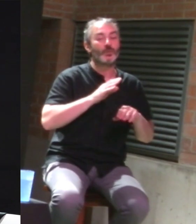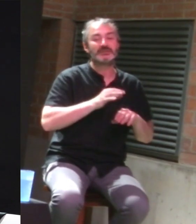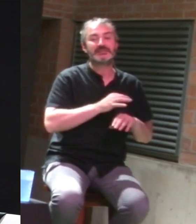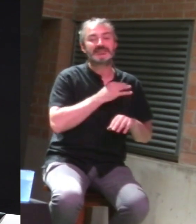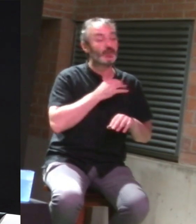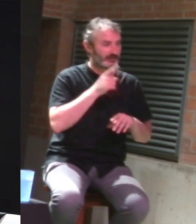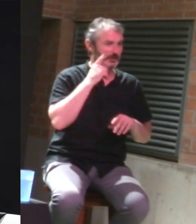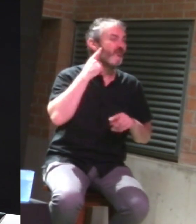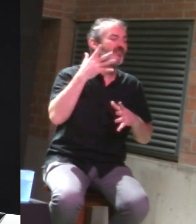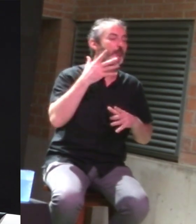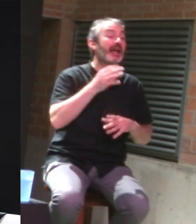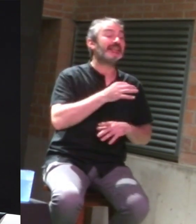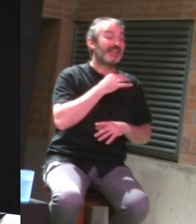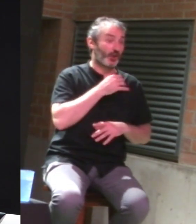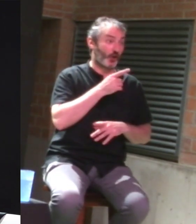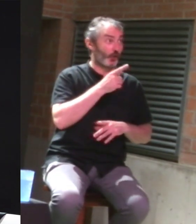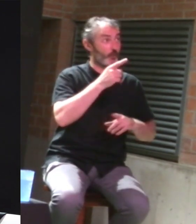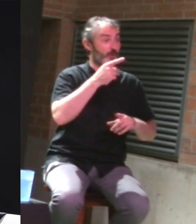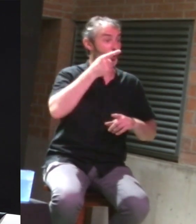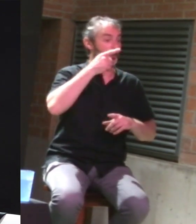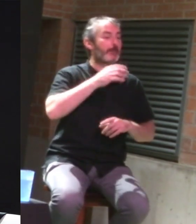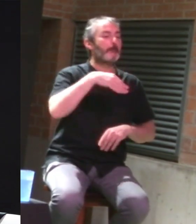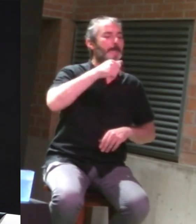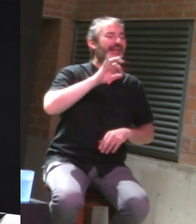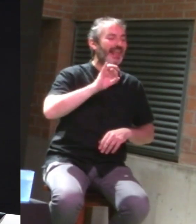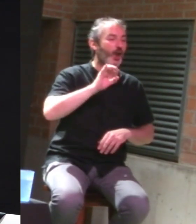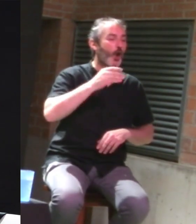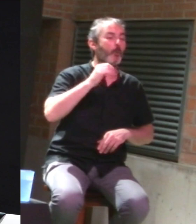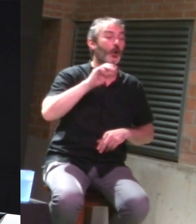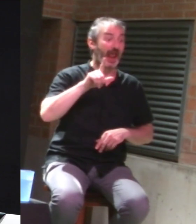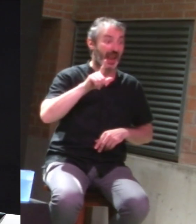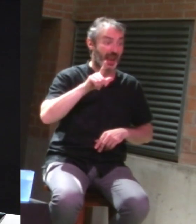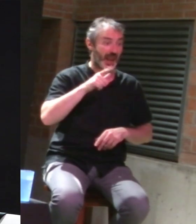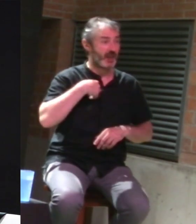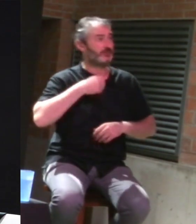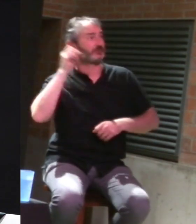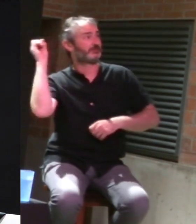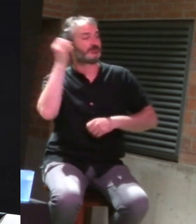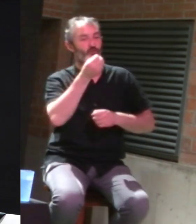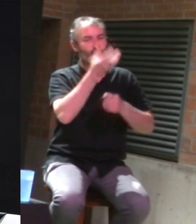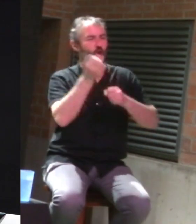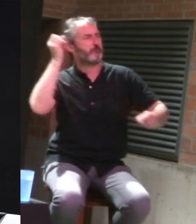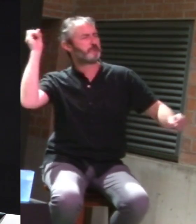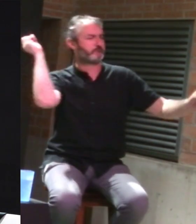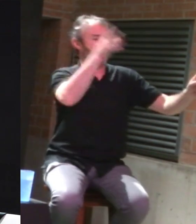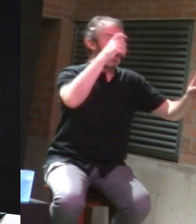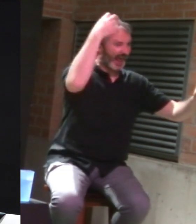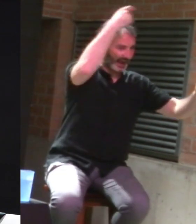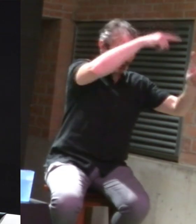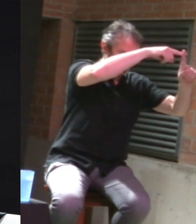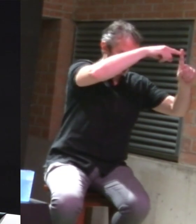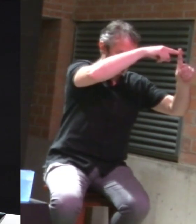Morral contra el Borbó a Madrid. Mateu Morral atenta contra el Borbó, però que treballa a l'escola de Ferrer i